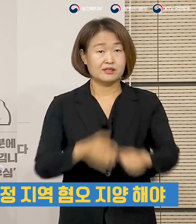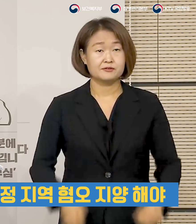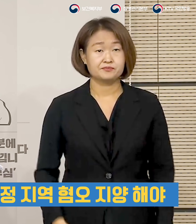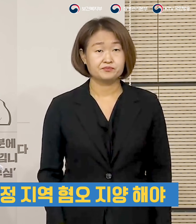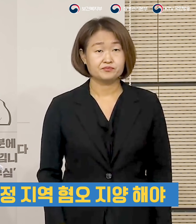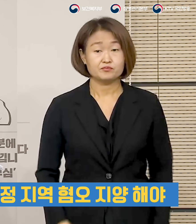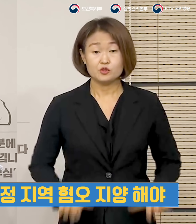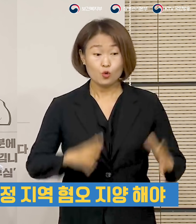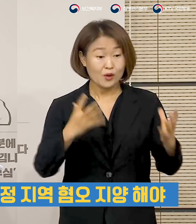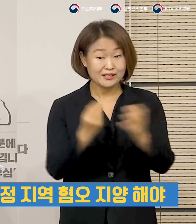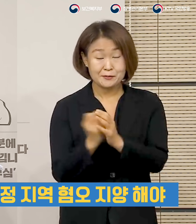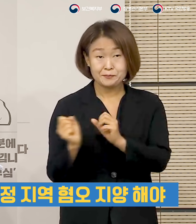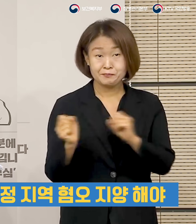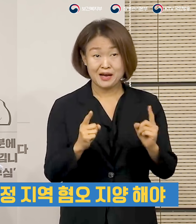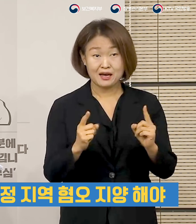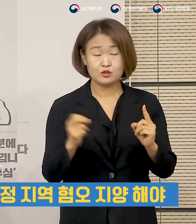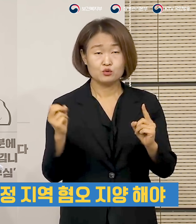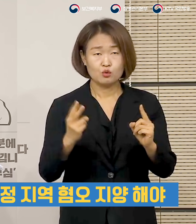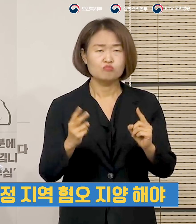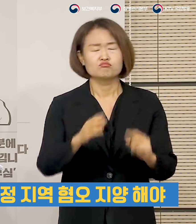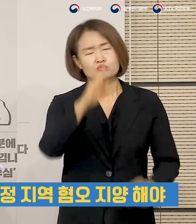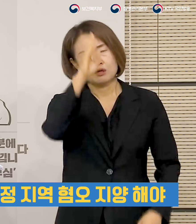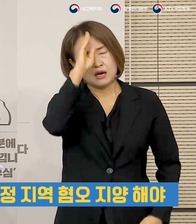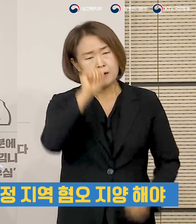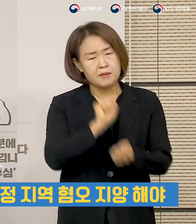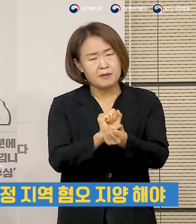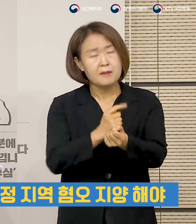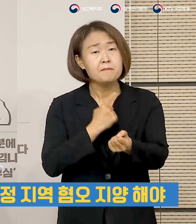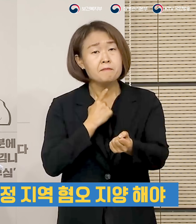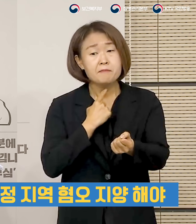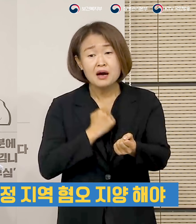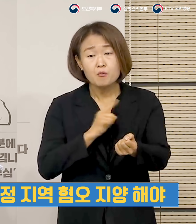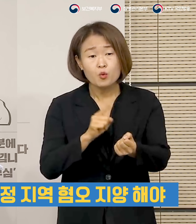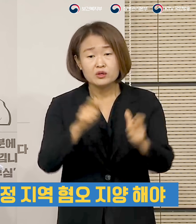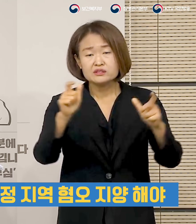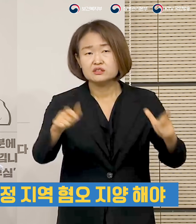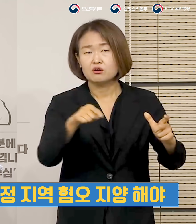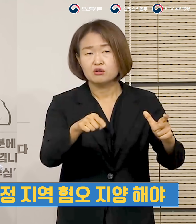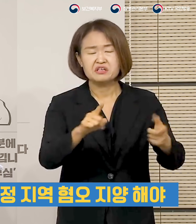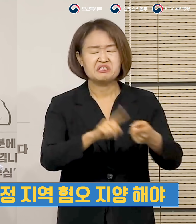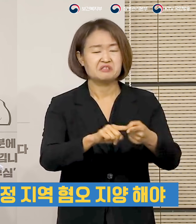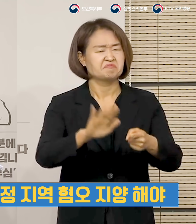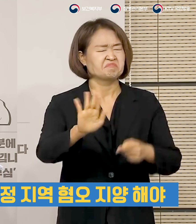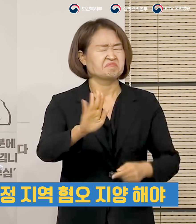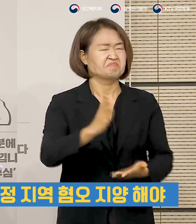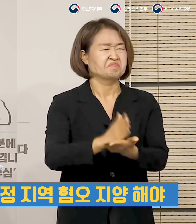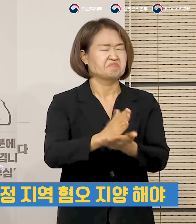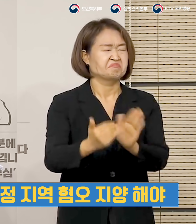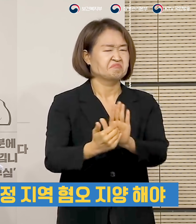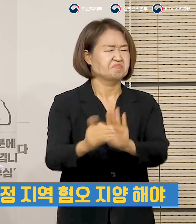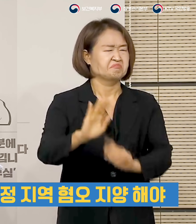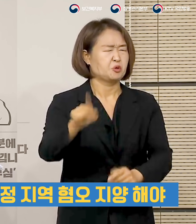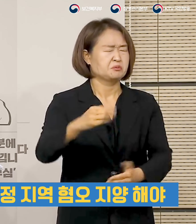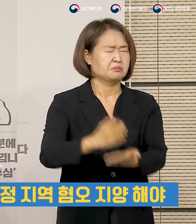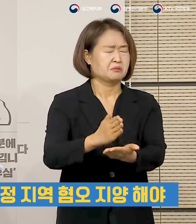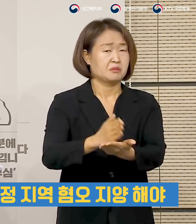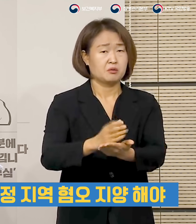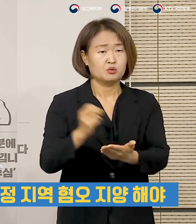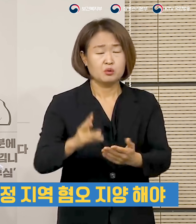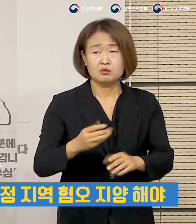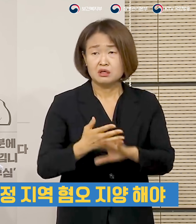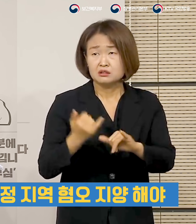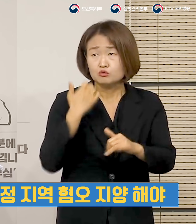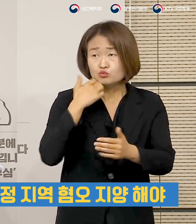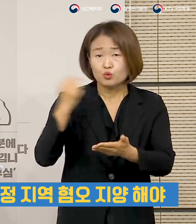최근 완치된 확진 환자나 환자가 많이 발생한 특정 지역에 대한 차별이나 관광지를 방문한 외지인에 대한